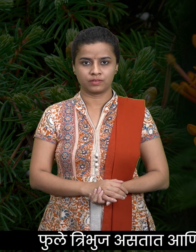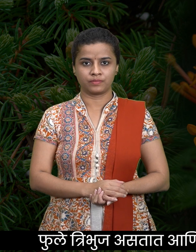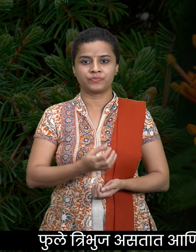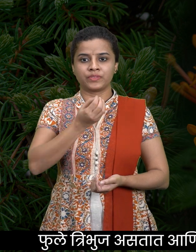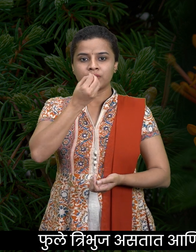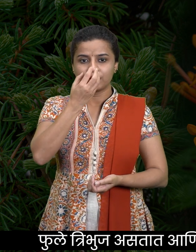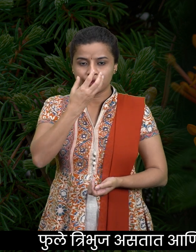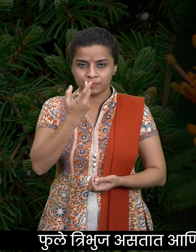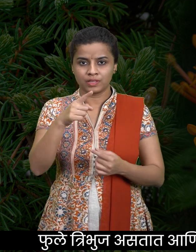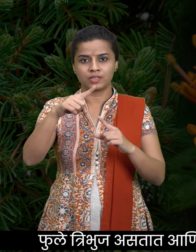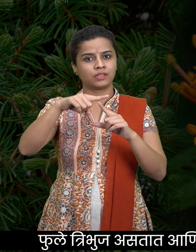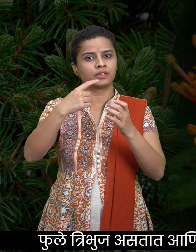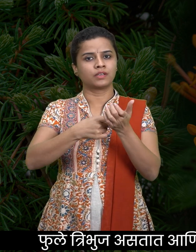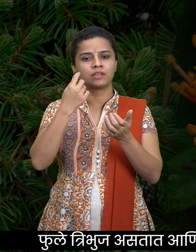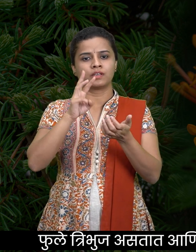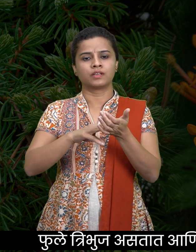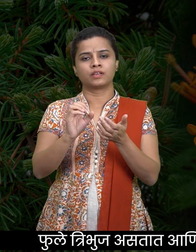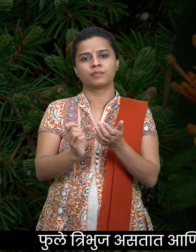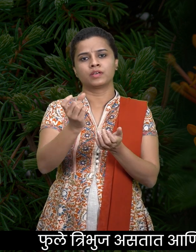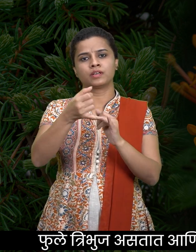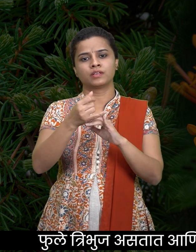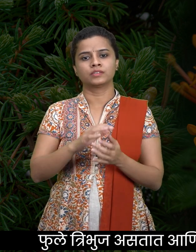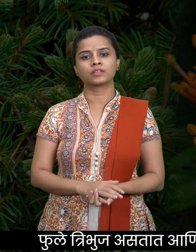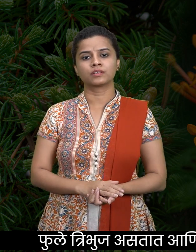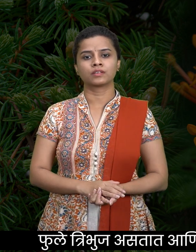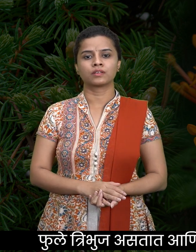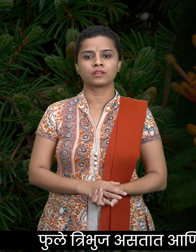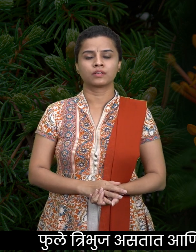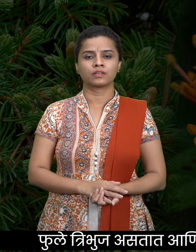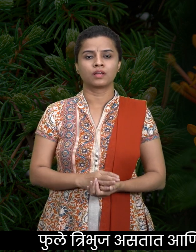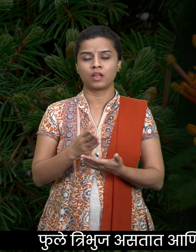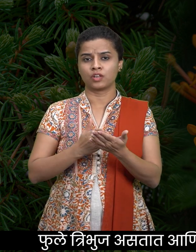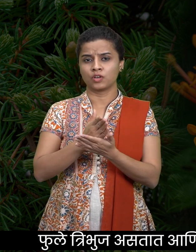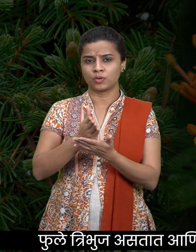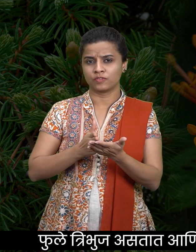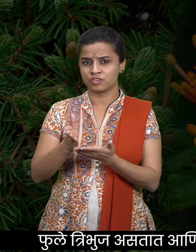फुले त्रिभुज असतात आणि ते कॅलिक्स आणि कोरोलामध्ये भिन्न नसतात.